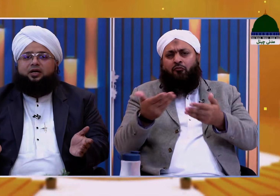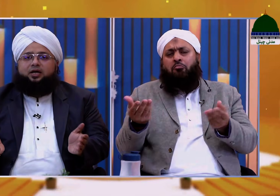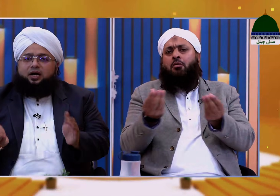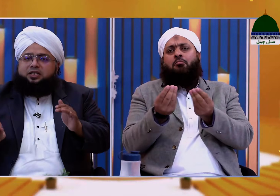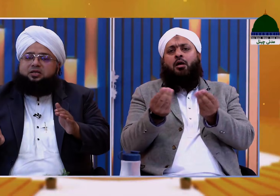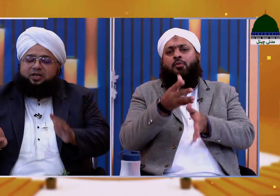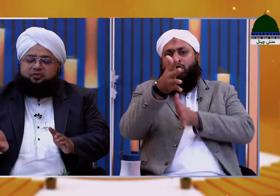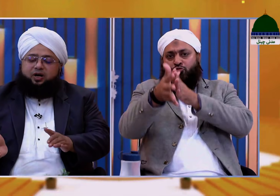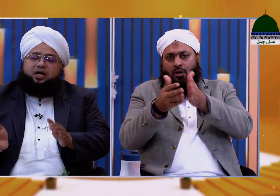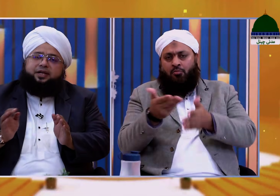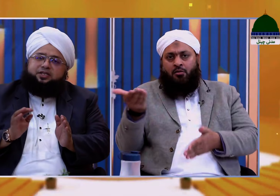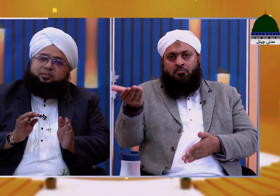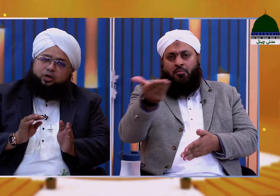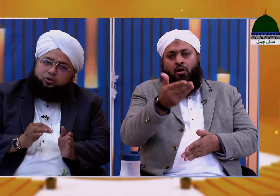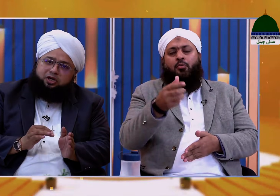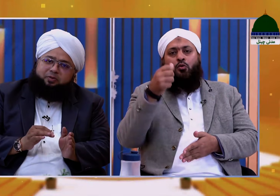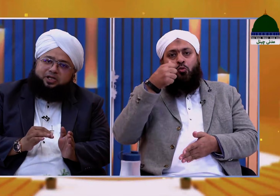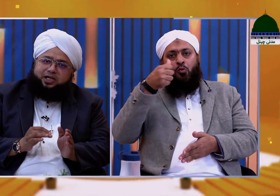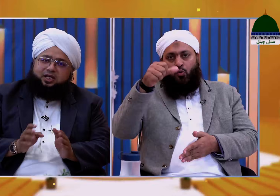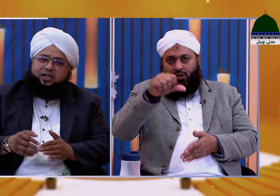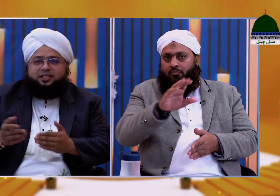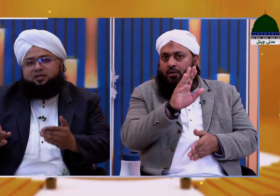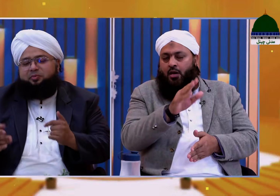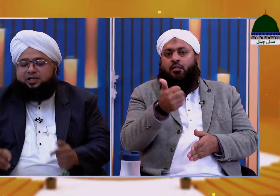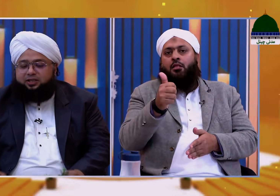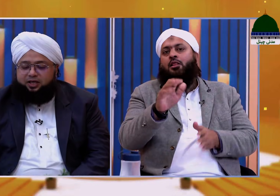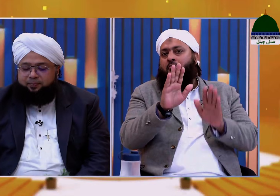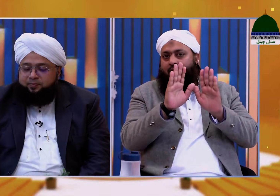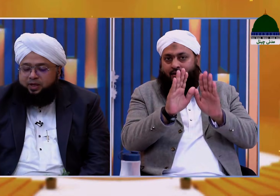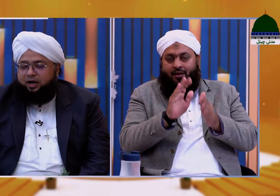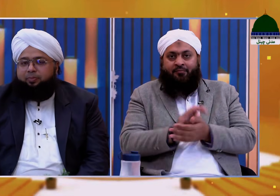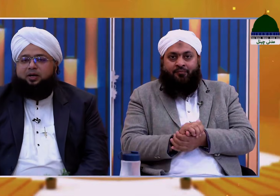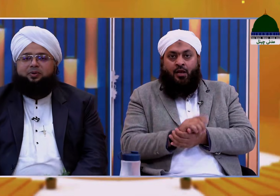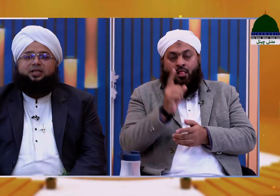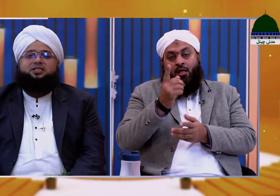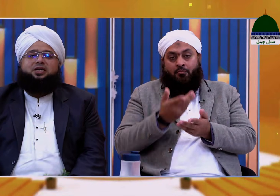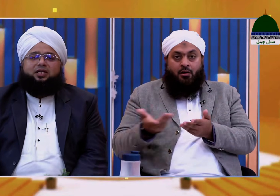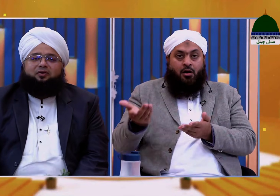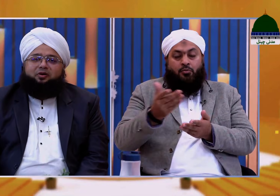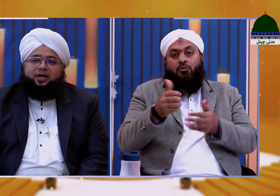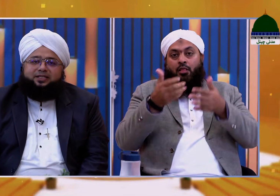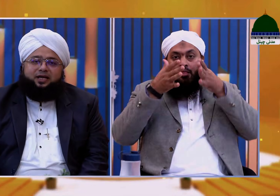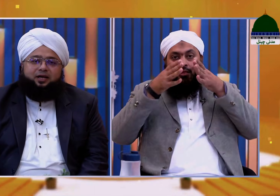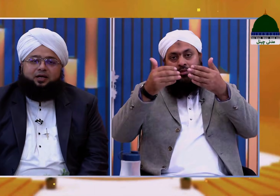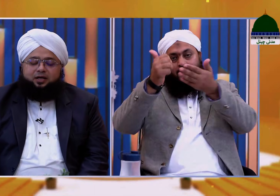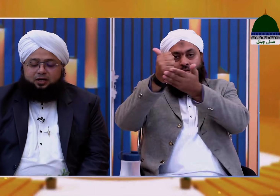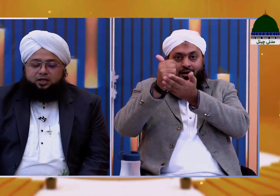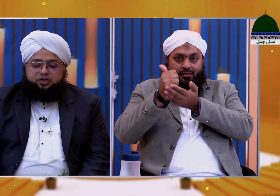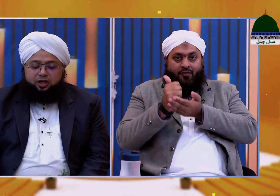اشارہ ہے، اگرچہ بعض دفعہ آخری عشرے میں 9 دن بھی مل جاتے ہیں، 10 دن بھی مل جاتے ہیں۔ اللہ پاک ہمیں 10 دن عطا فرمائے اس